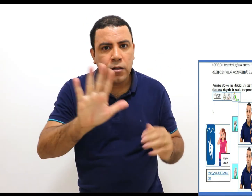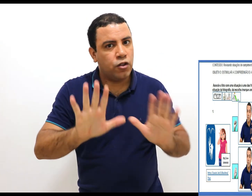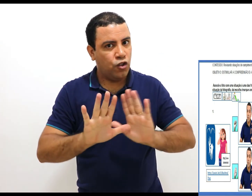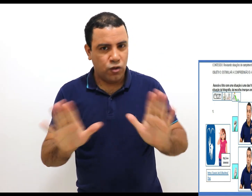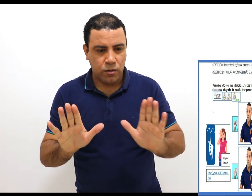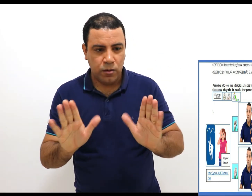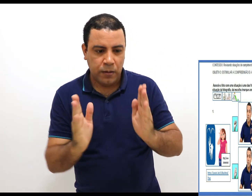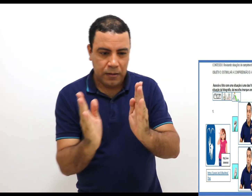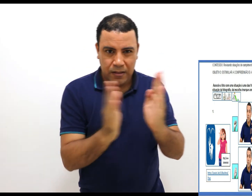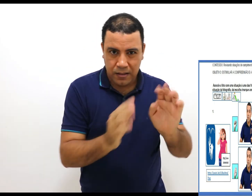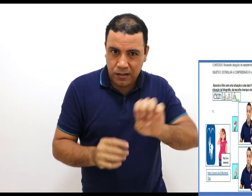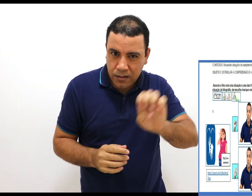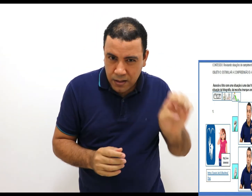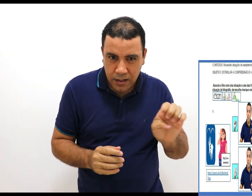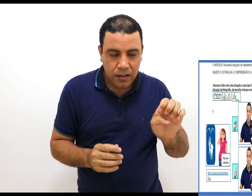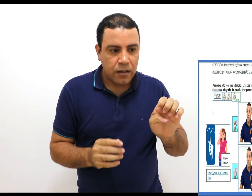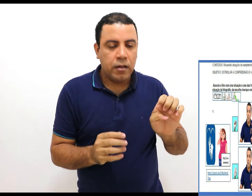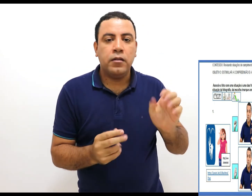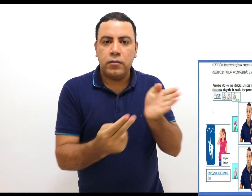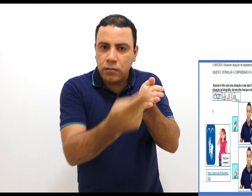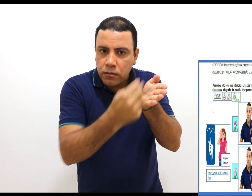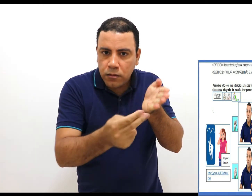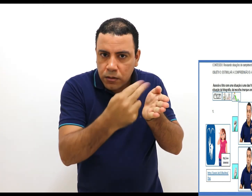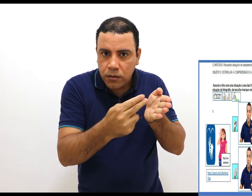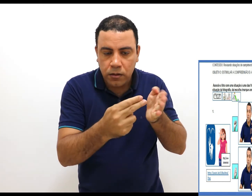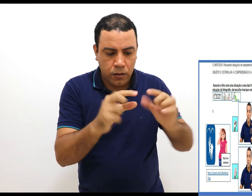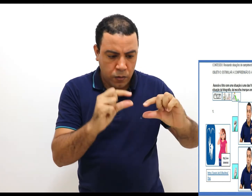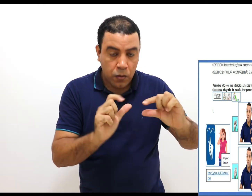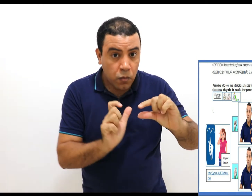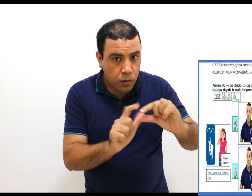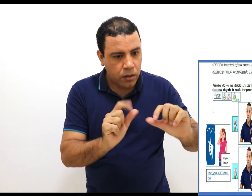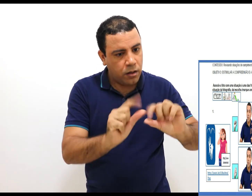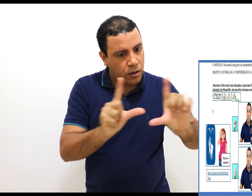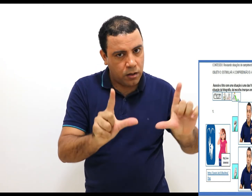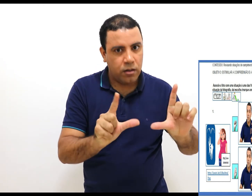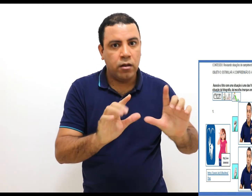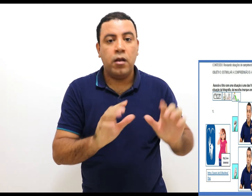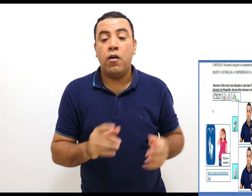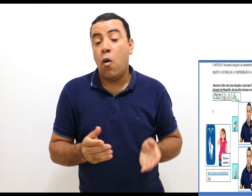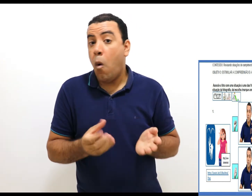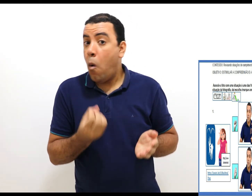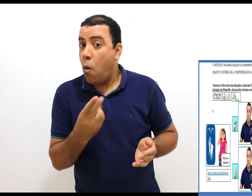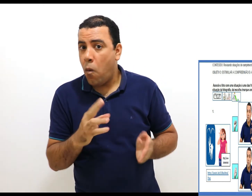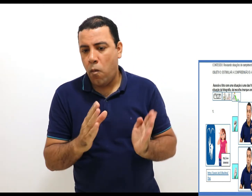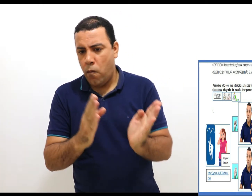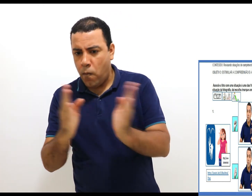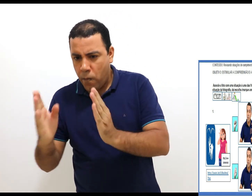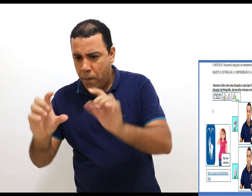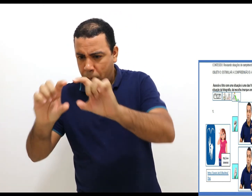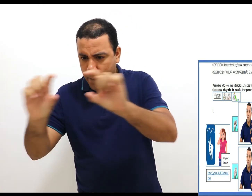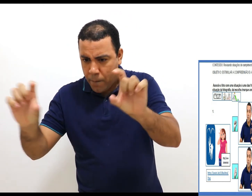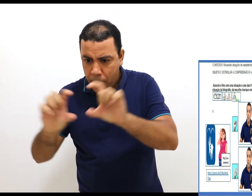alternativas diretamente fotografadas em Libras à direita.